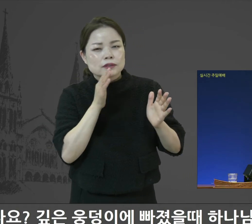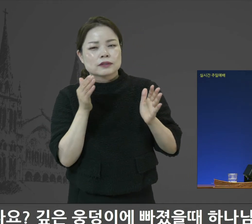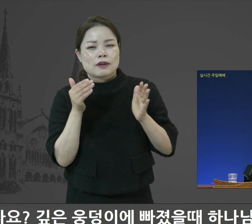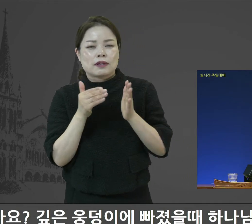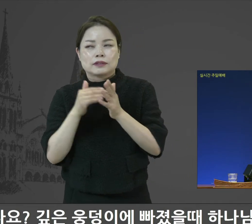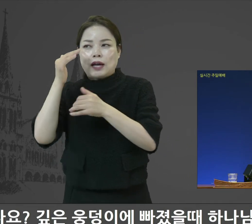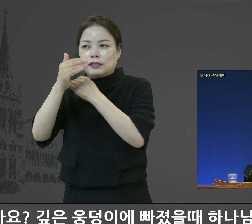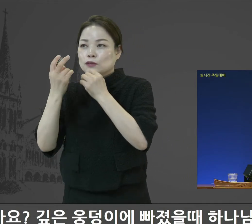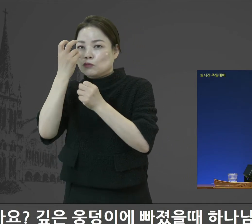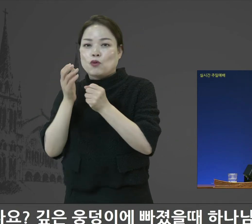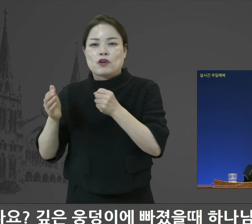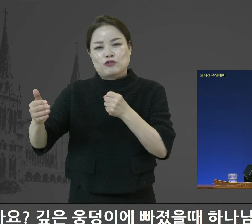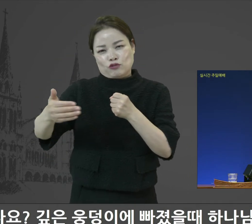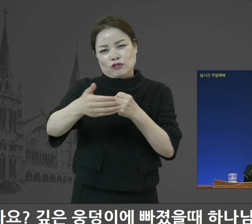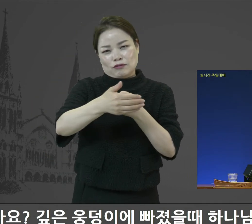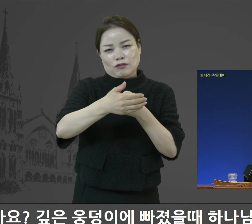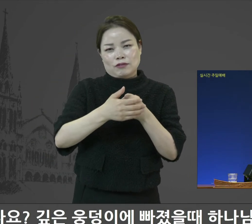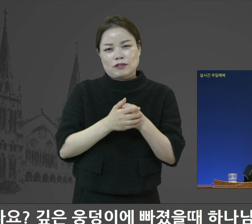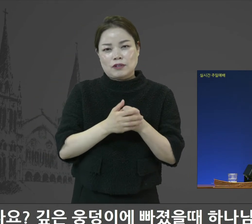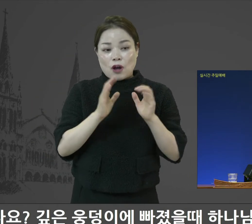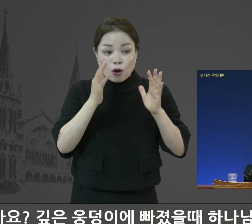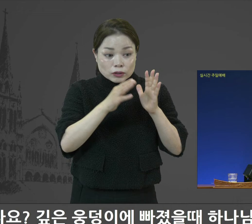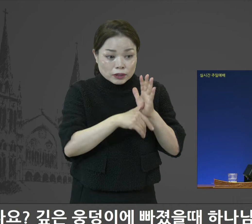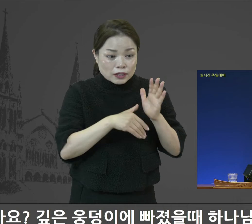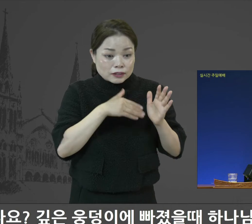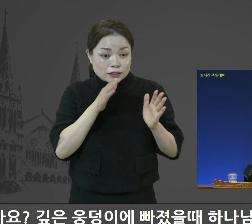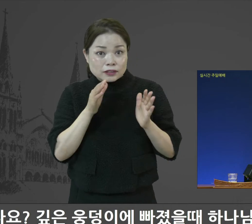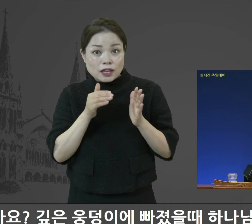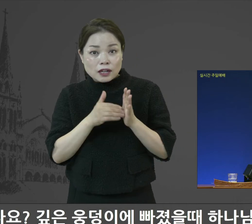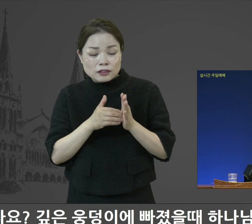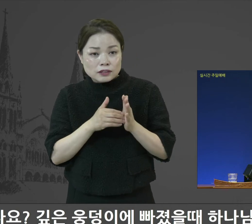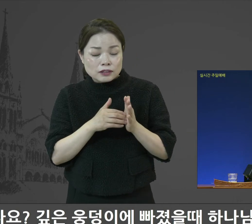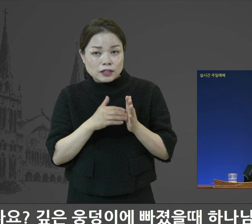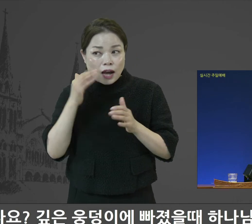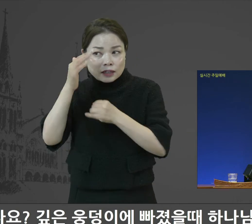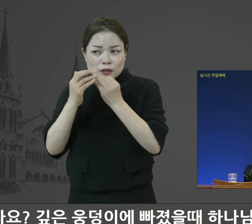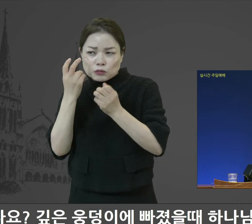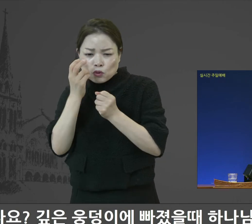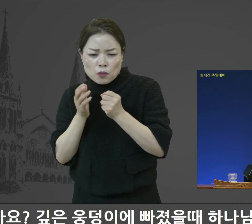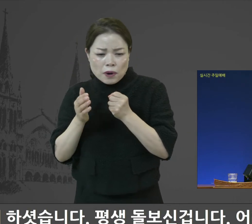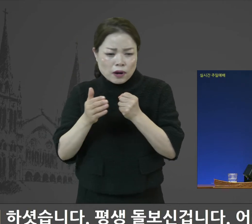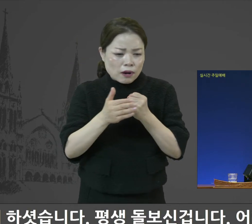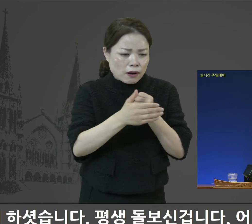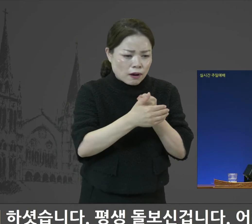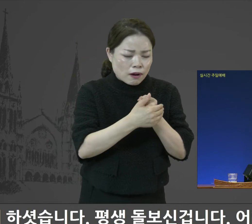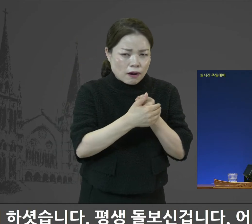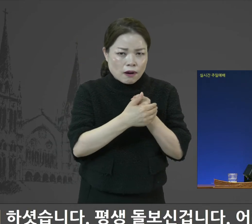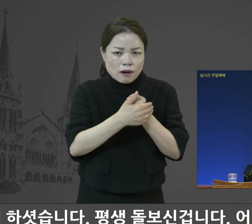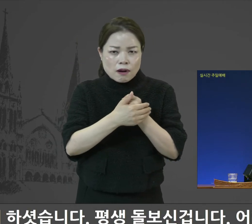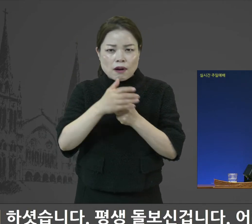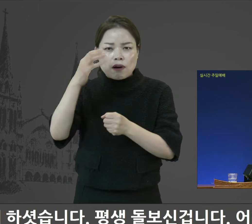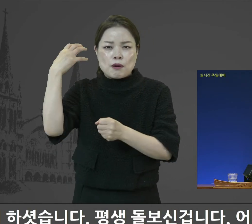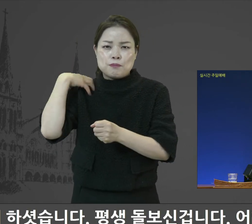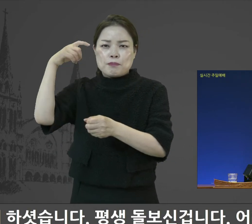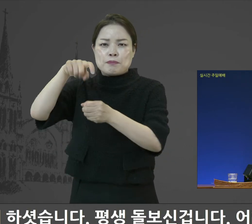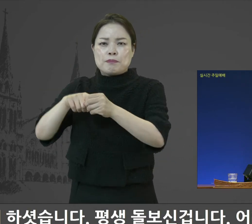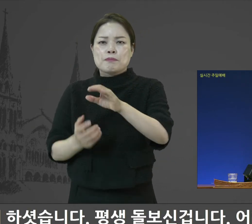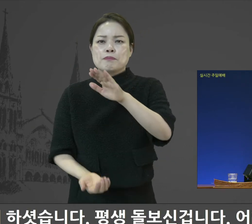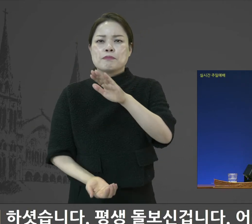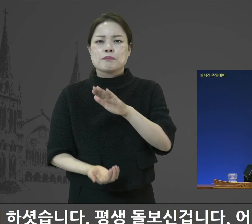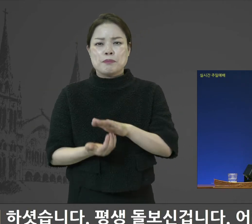돌봐주셨다는 거예요. 어릴 때부터 늙을 때까지 어떻게 이렇게 돌봐주셨냐 하면서 큰일을 행하셨다, 이렇게 바라보고 있는